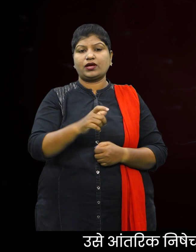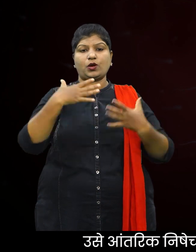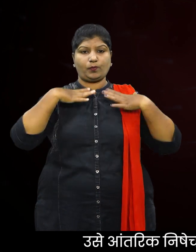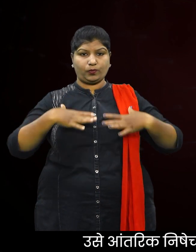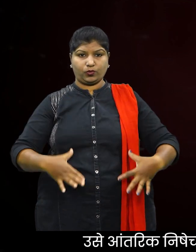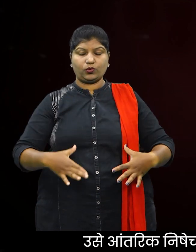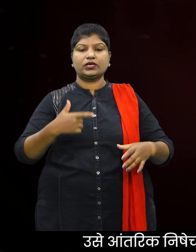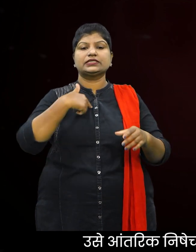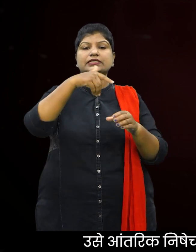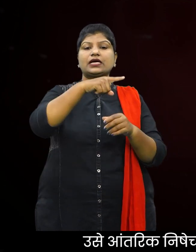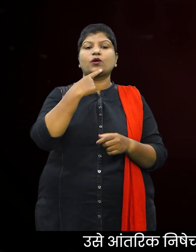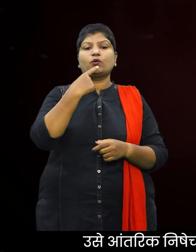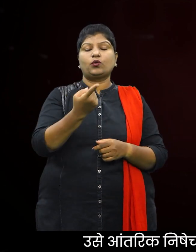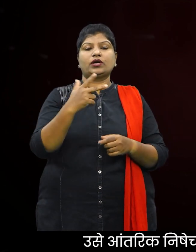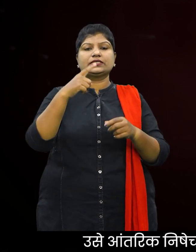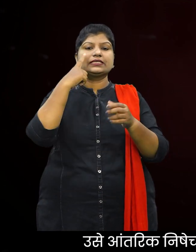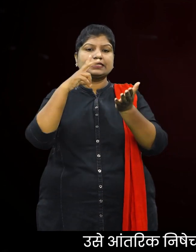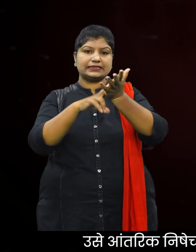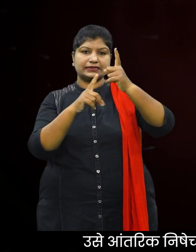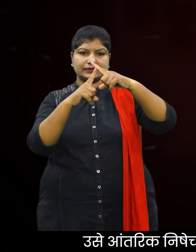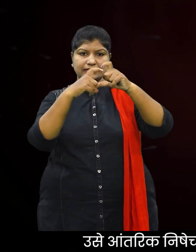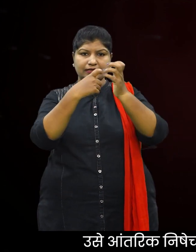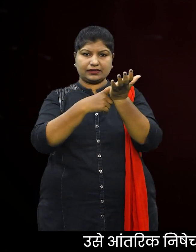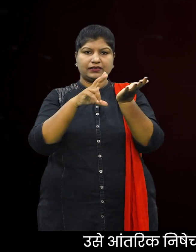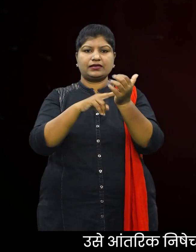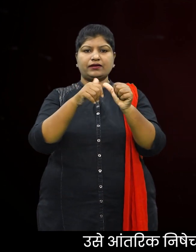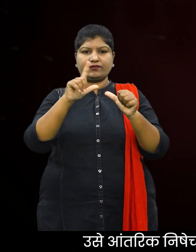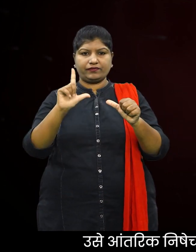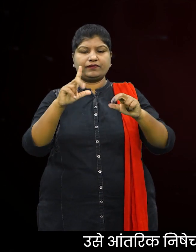इंटरनल फर्टिलाइजेशन कहा जाता है।